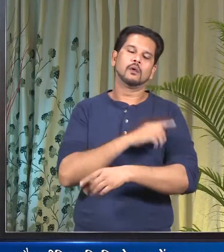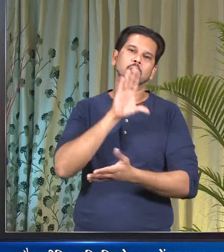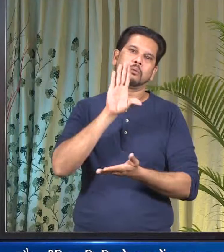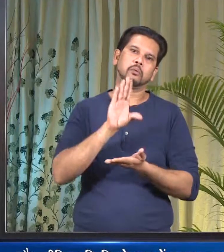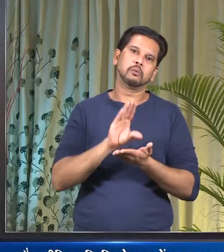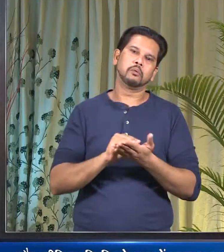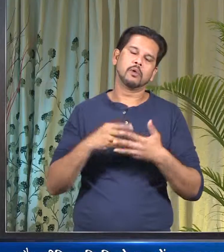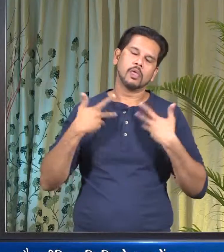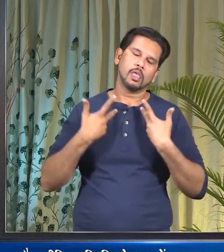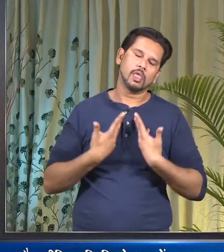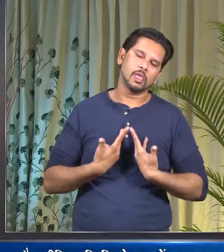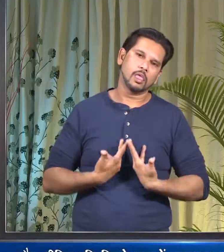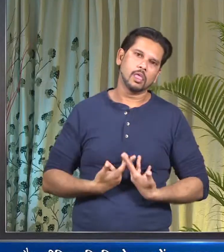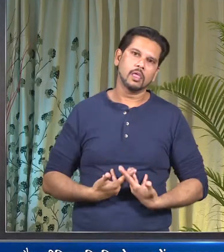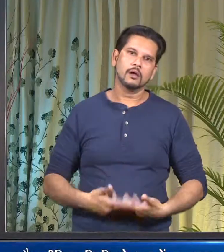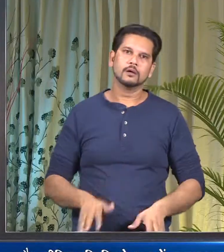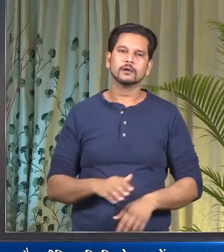ताकत है ही नहीं